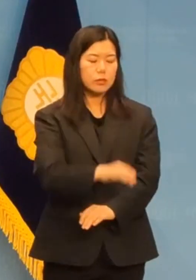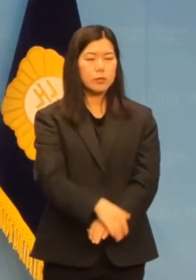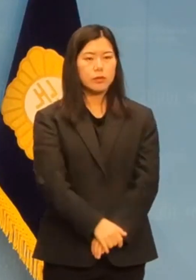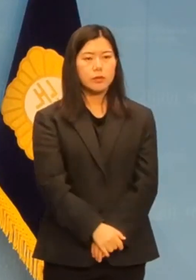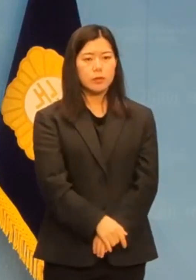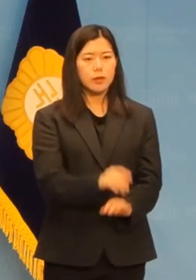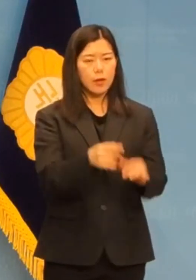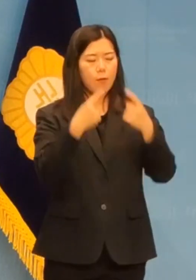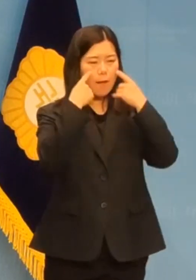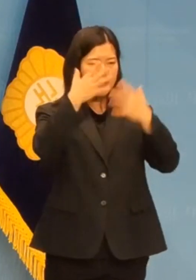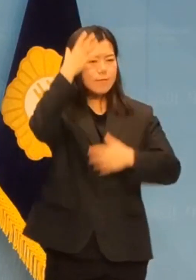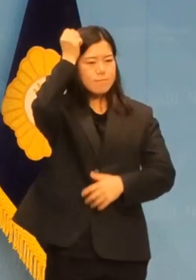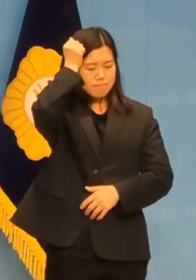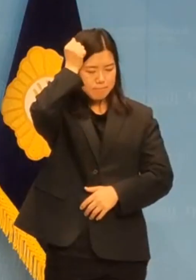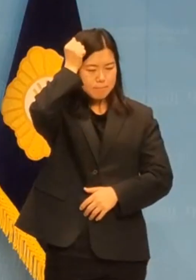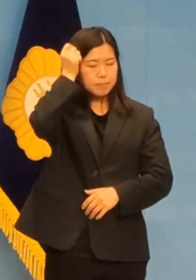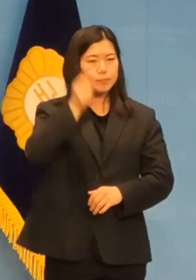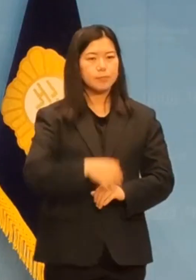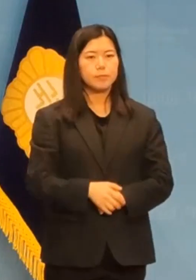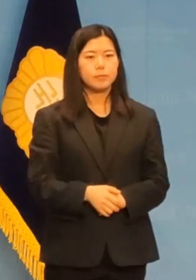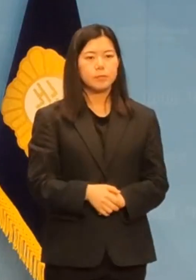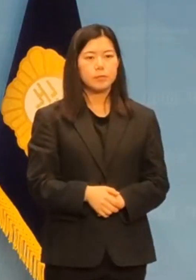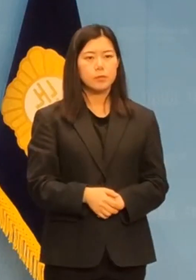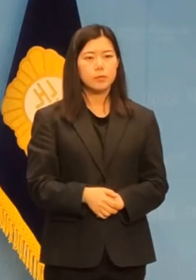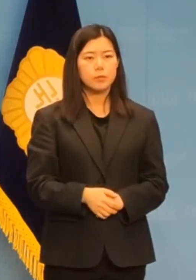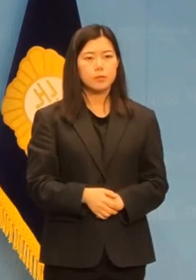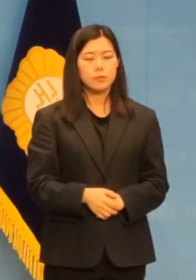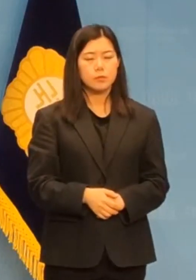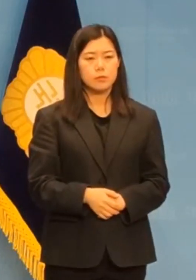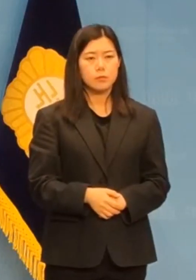없음을 분명히 경고합니다.